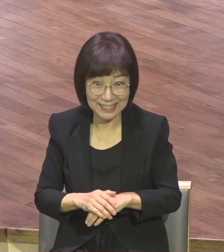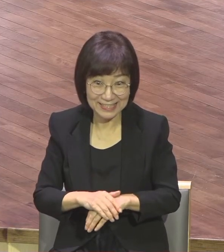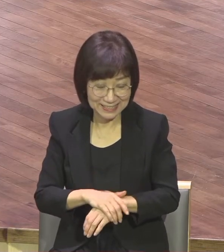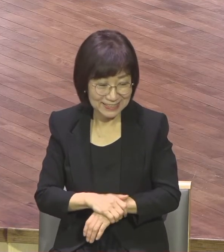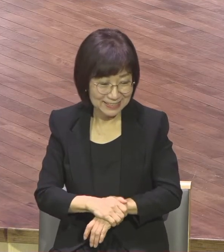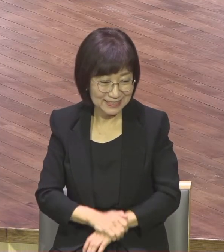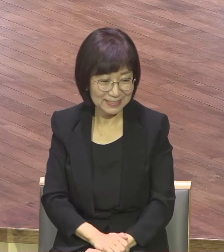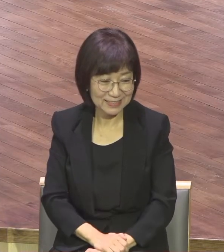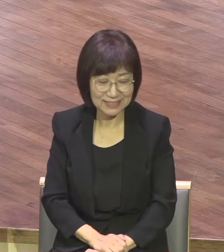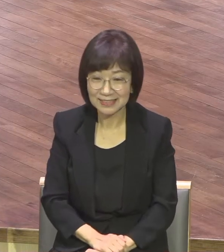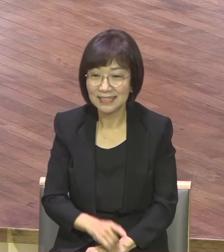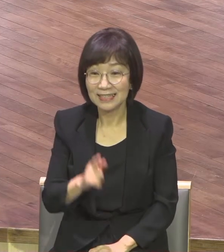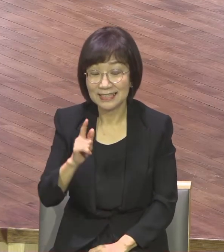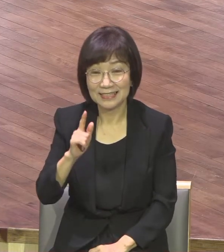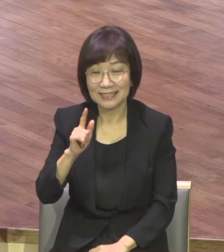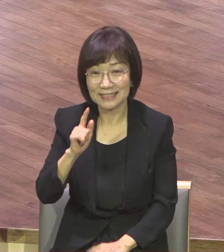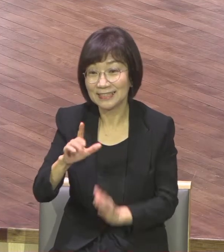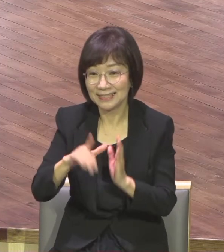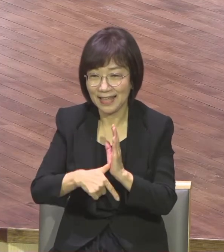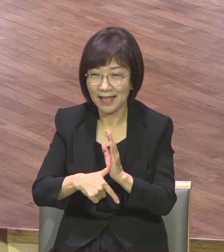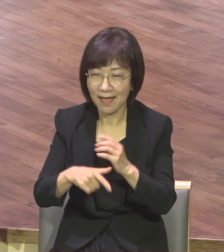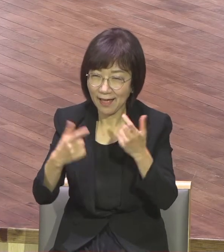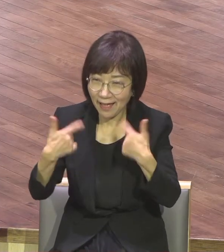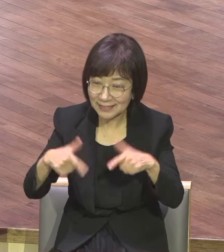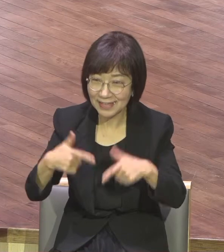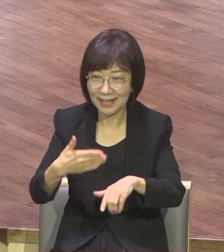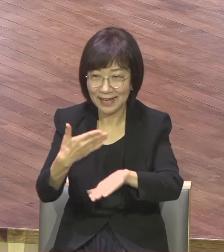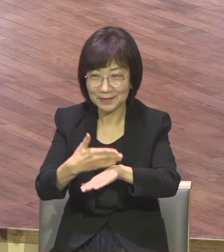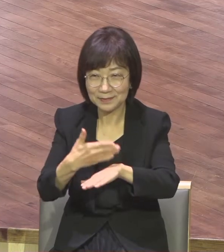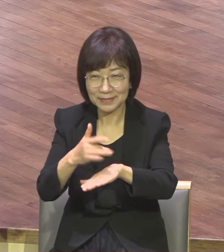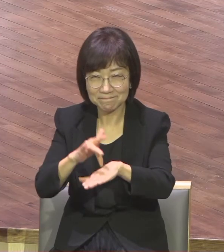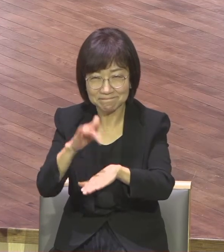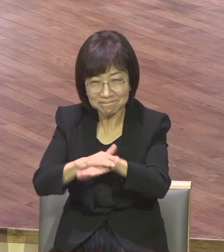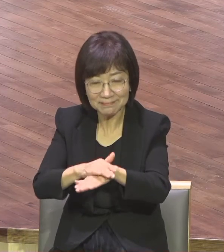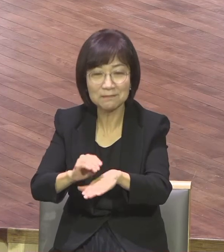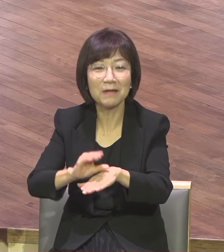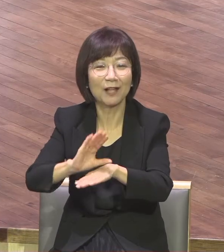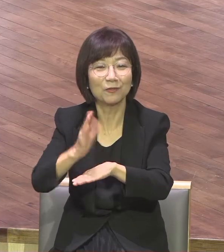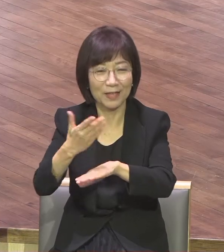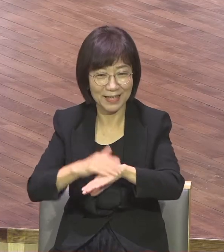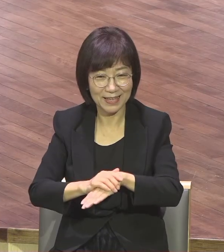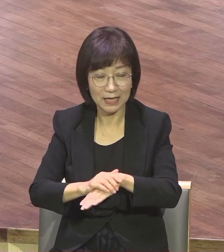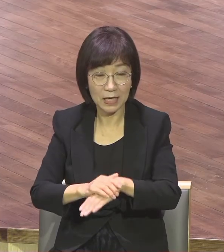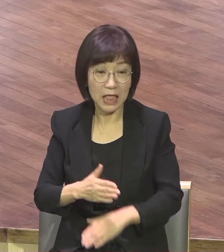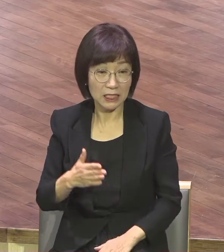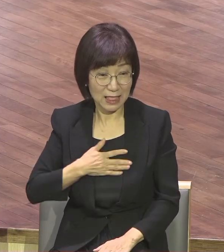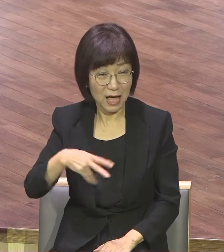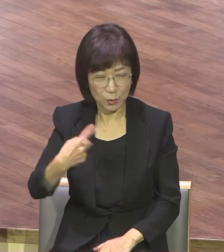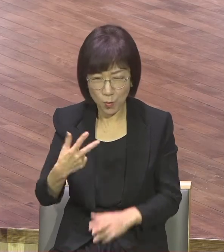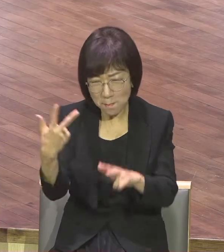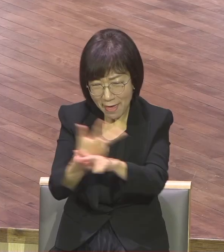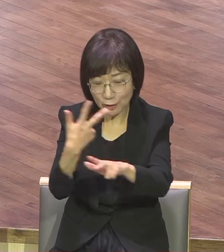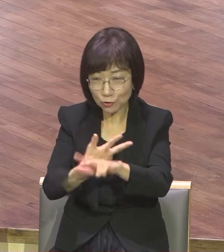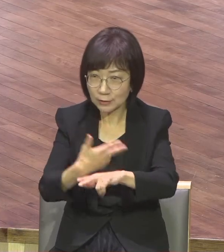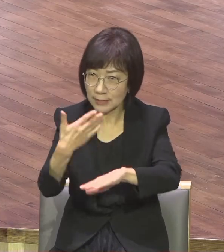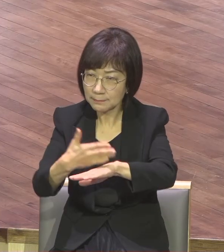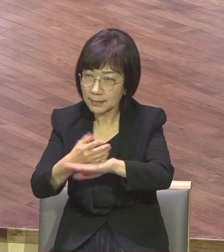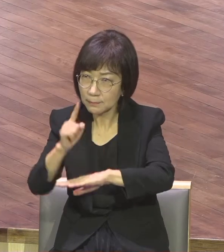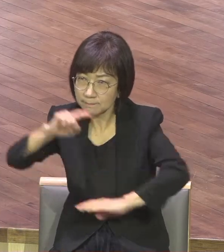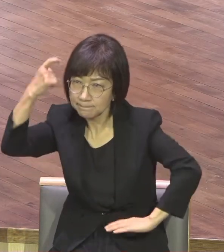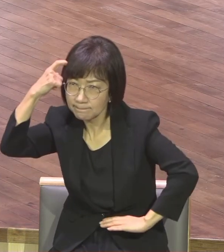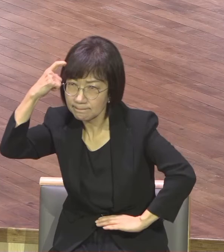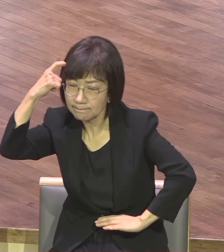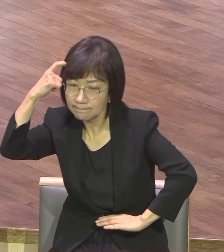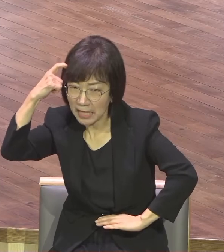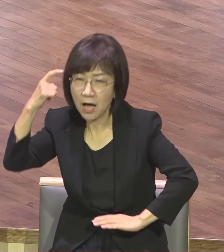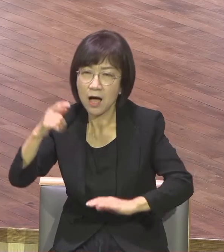그렇게 하면 감사 24가 될 수 있어요. 감사는 차단해야 돼요. 저도 매주 차단해요.